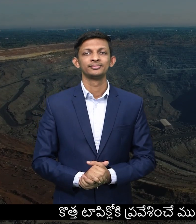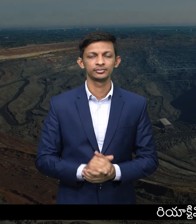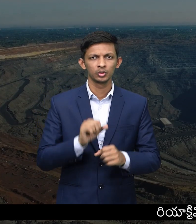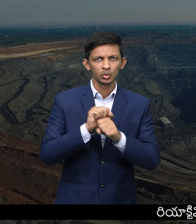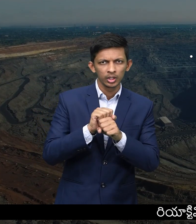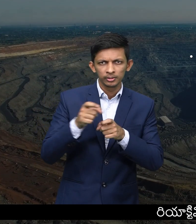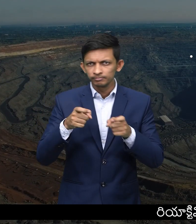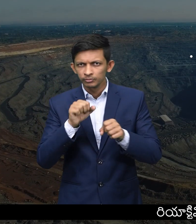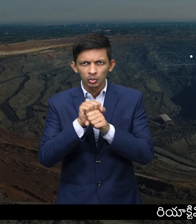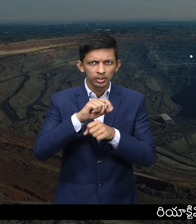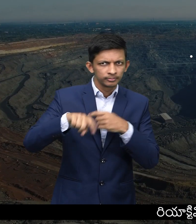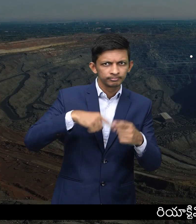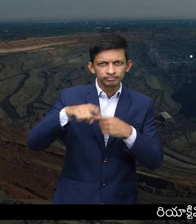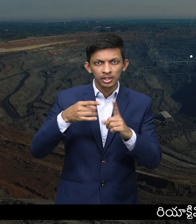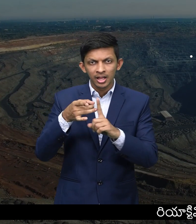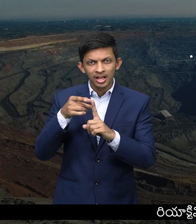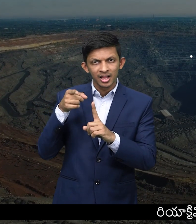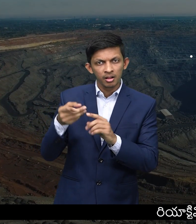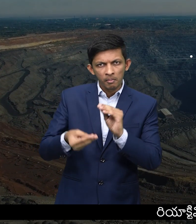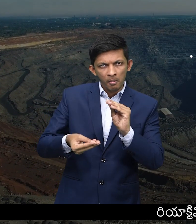చేద్దాం. రియాక్టివిటీ పెరుగుతున్నా